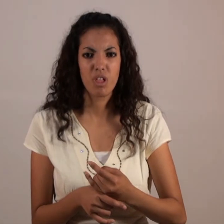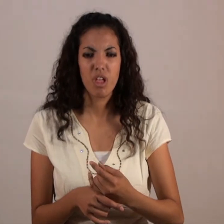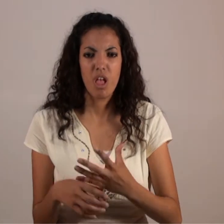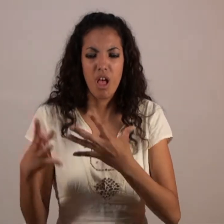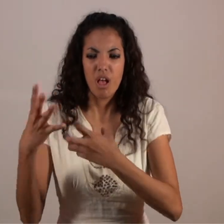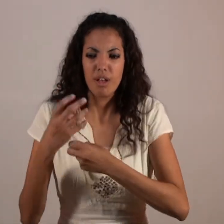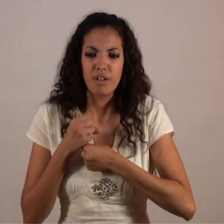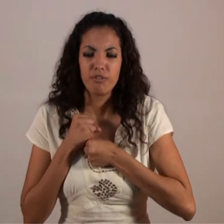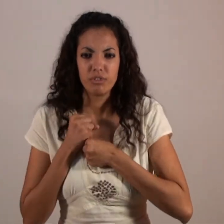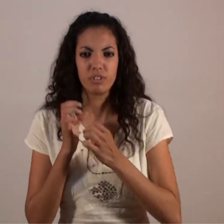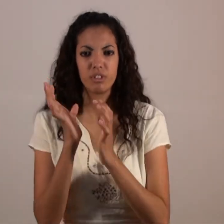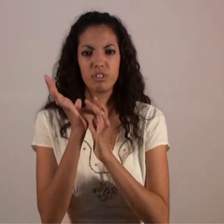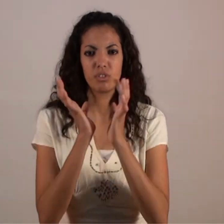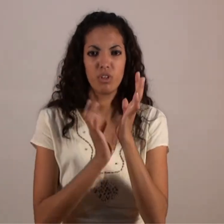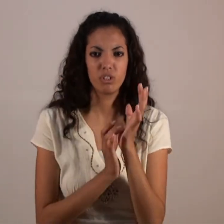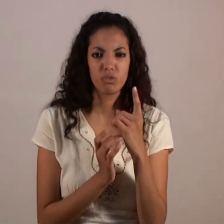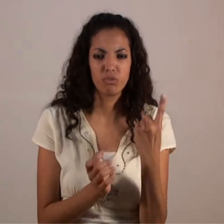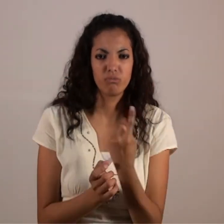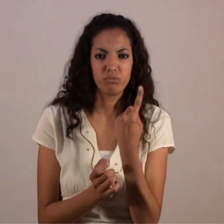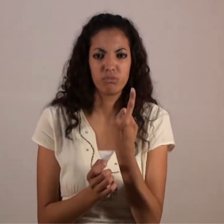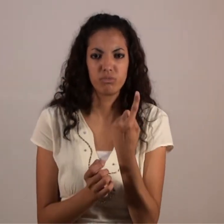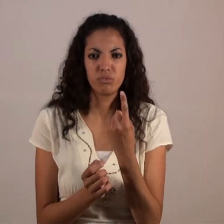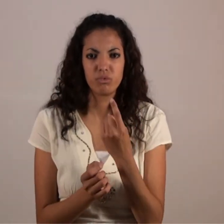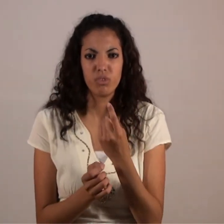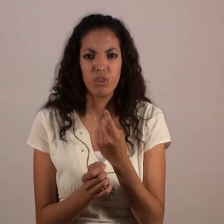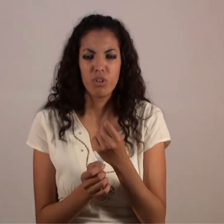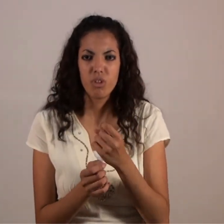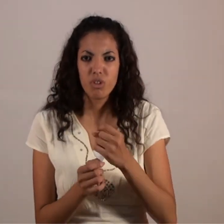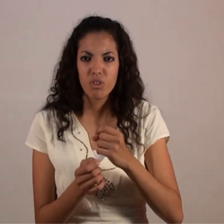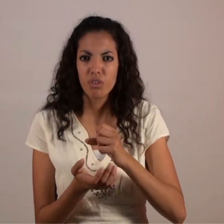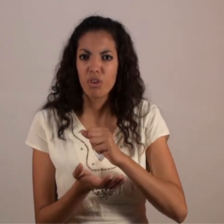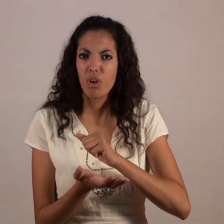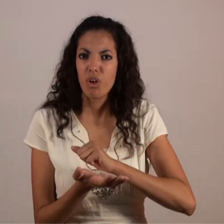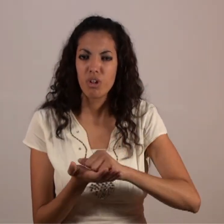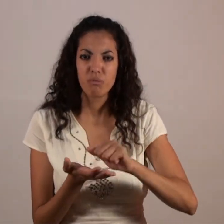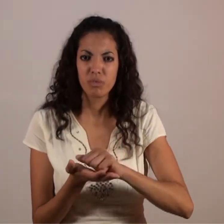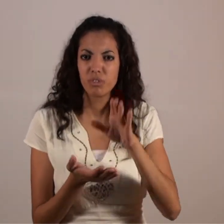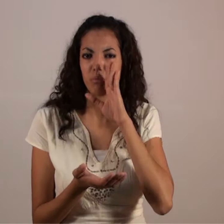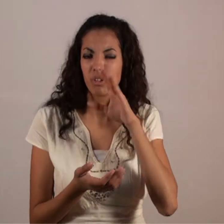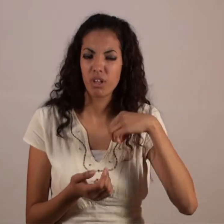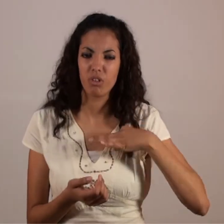Jesús como la única solución al problema del pecado en nuestras vidas?